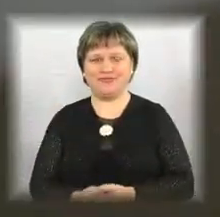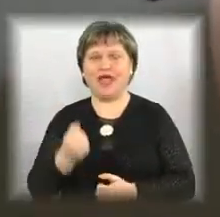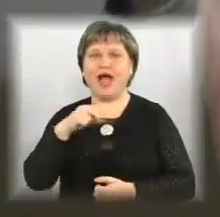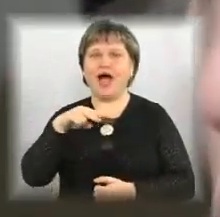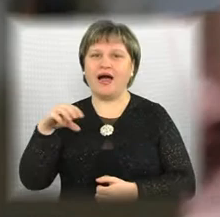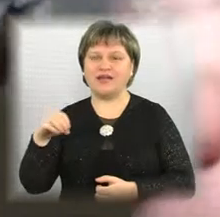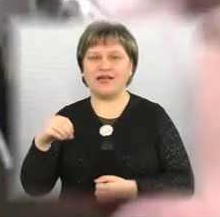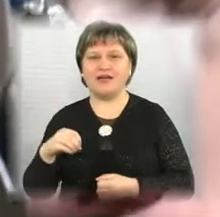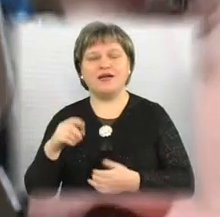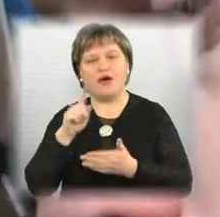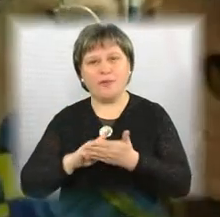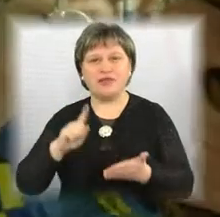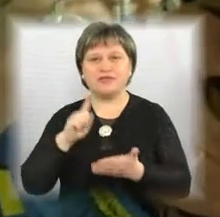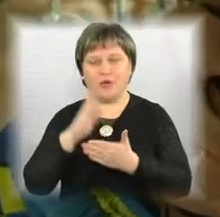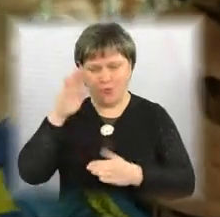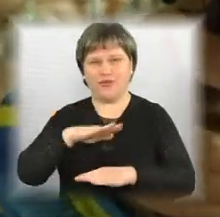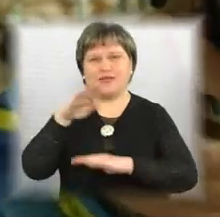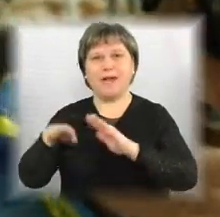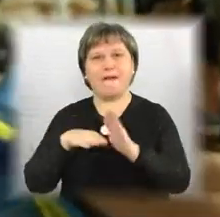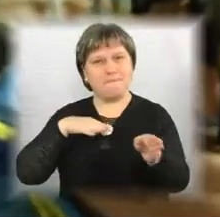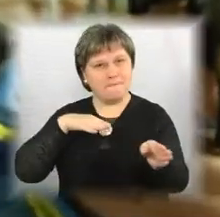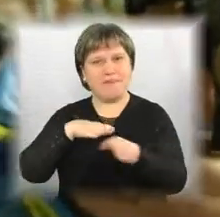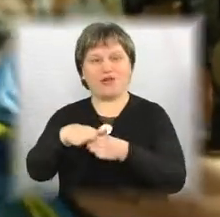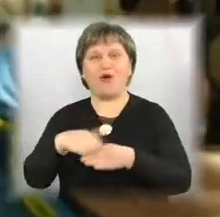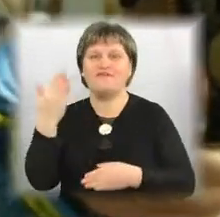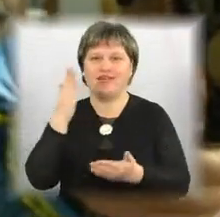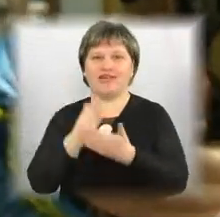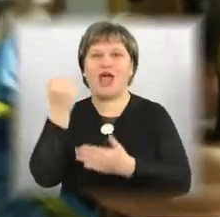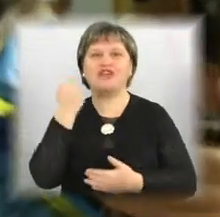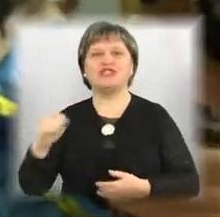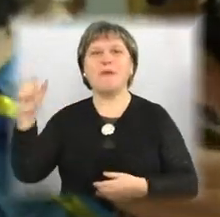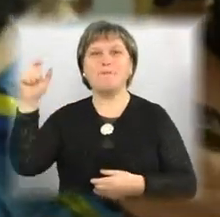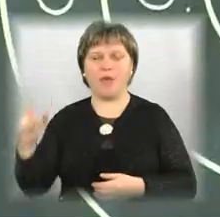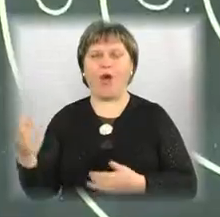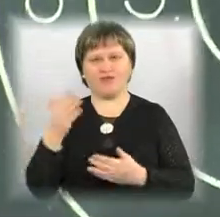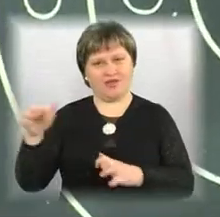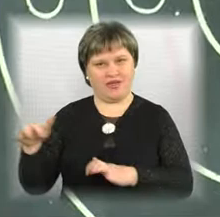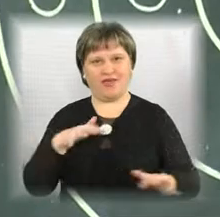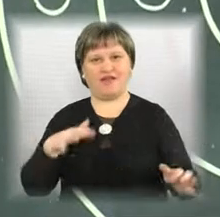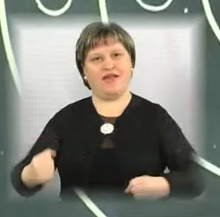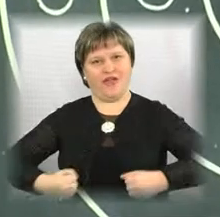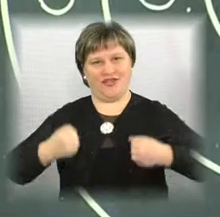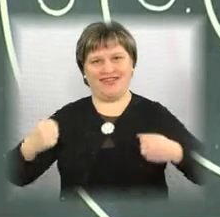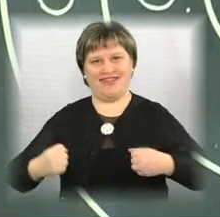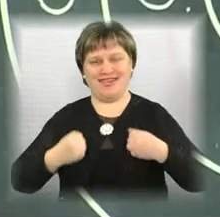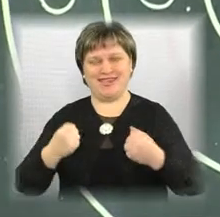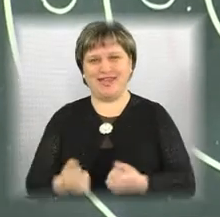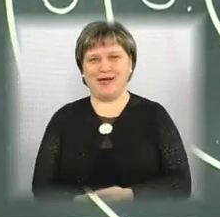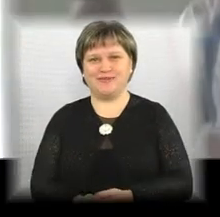Але, безперечно, вона буде підкорена. Бо він чемпіон, який діє.